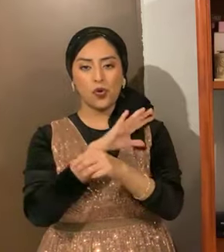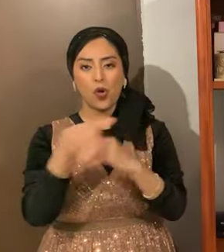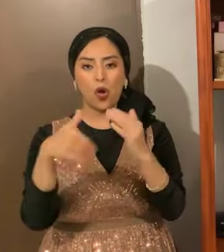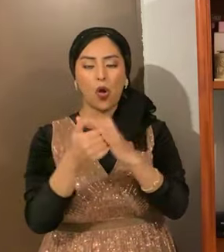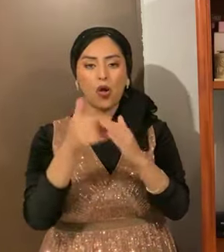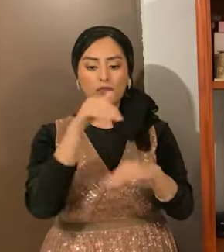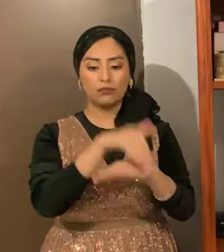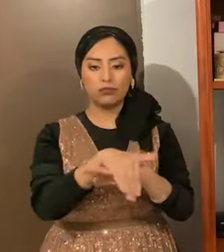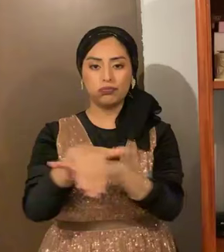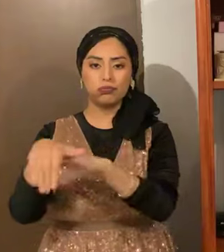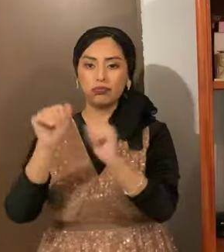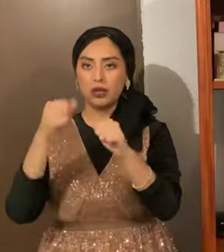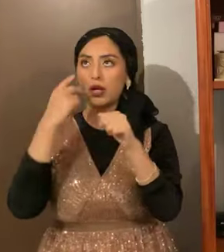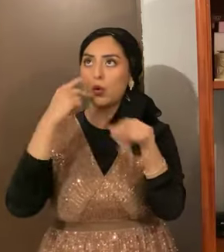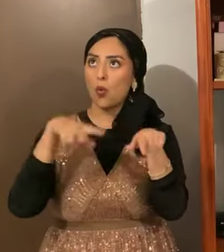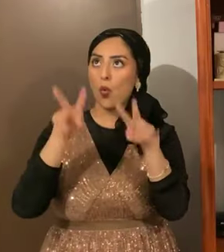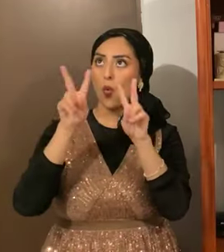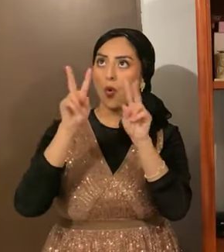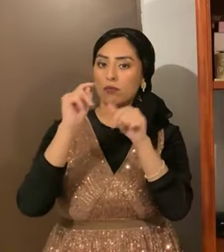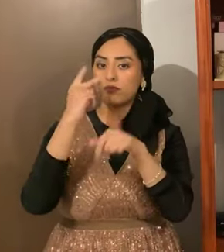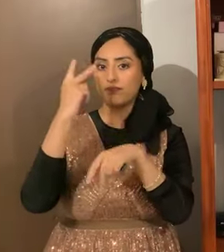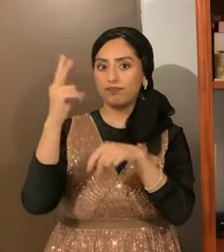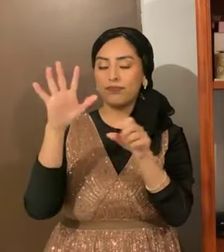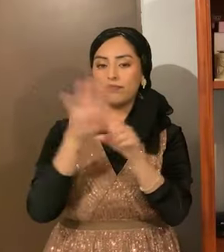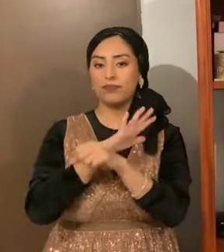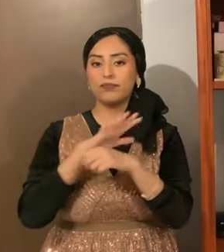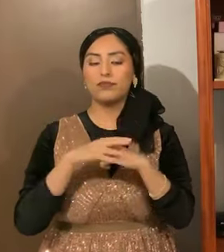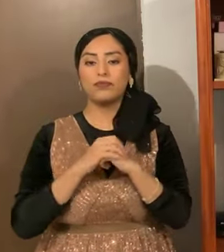la noche. Durante toda la noche.